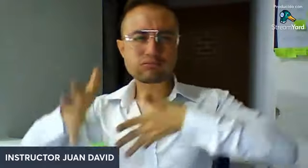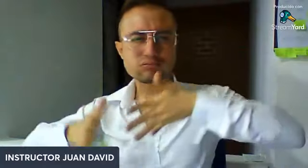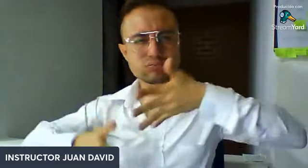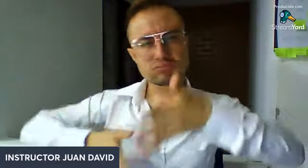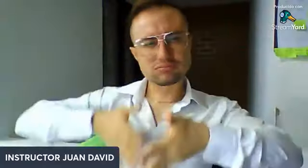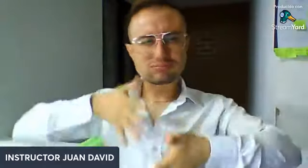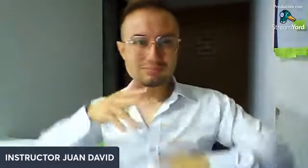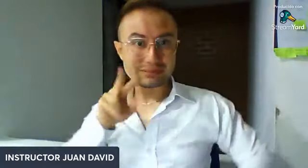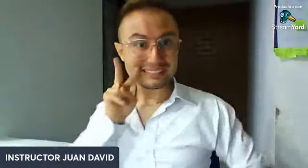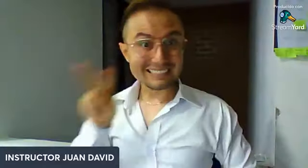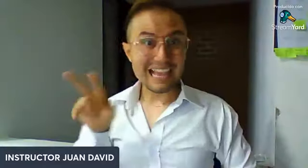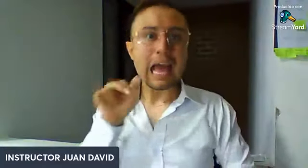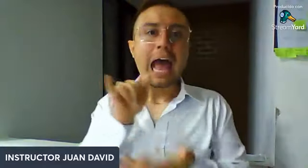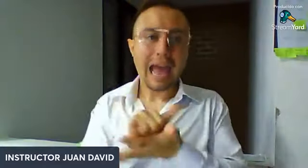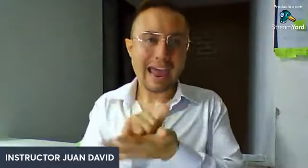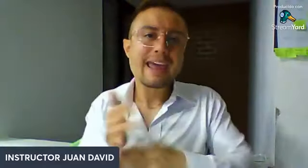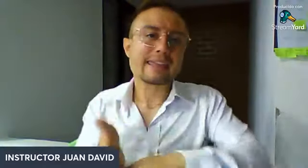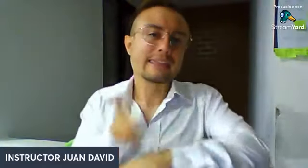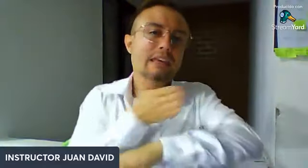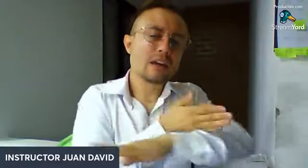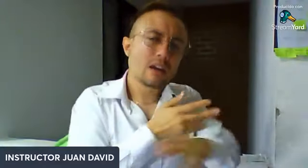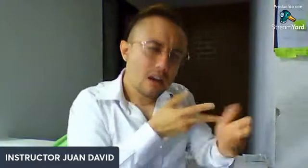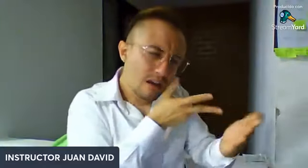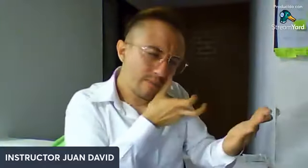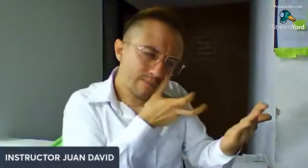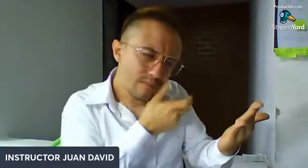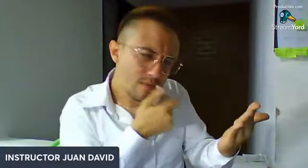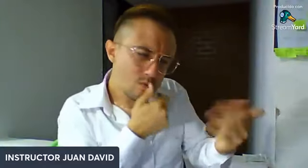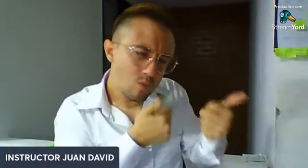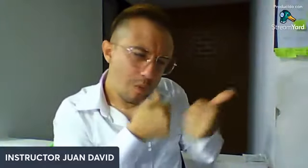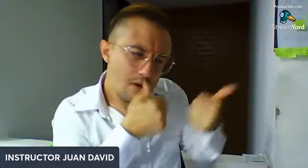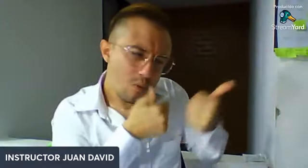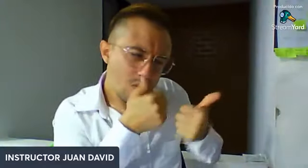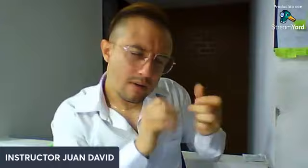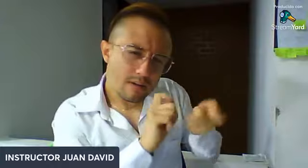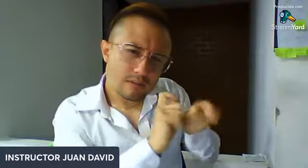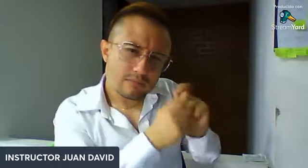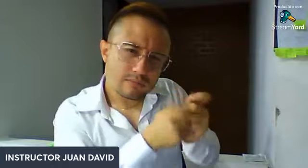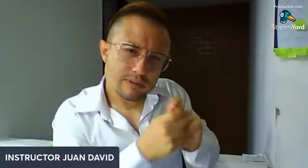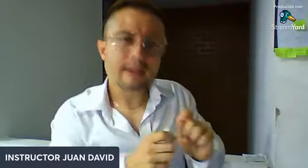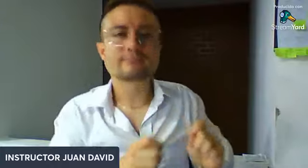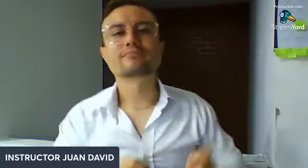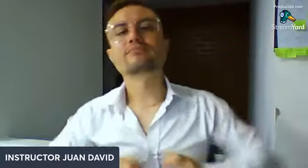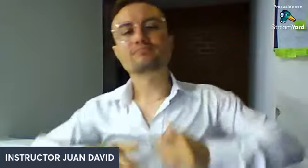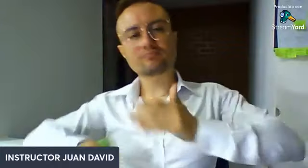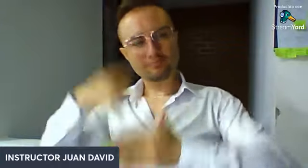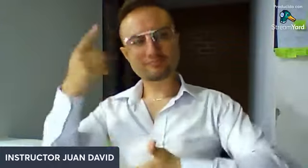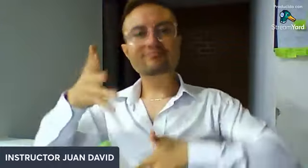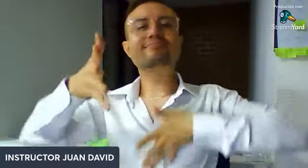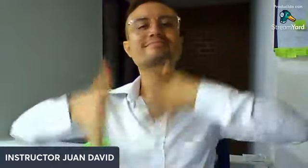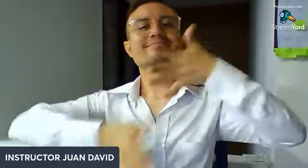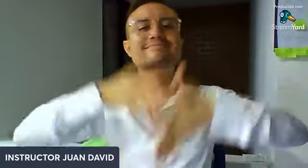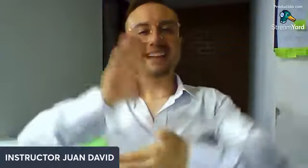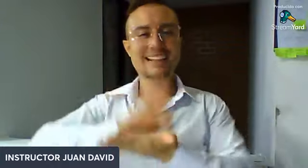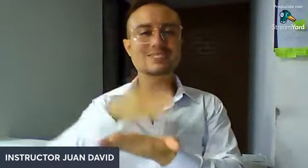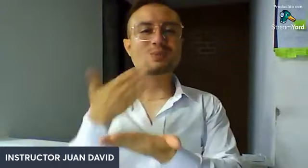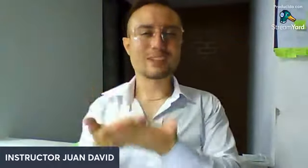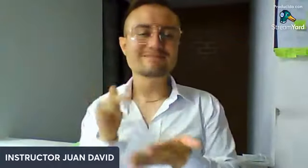ahorita, eso es un trabajo de traducción que pues es de antelación, se dedica tiempo para uno poder cambiar